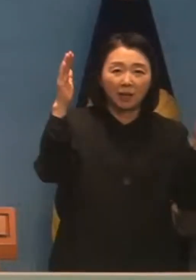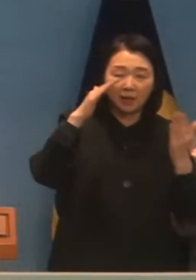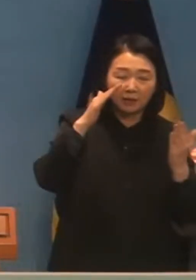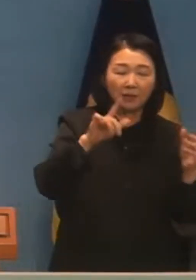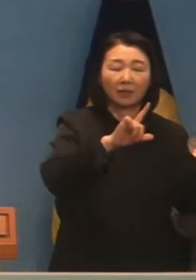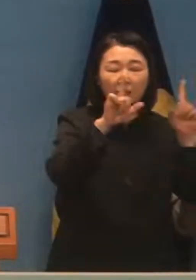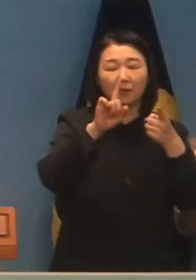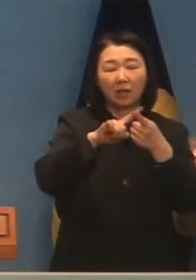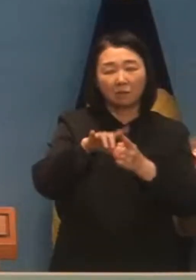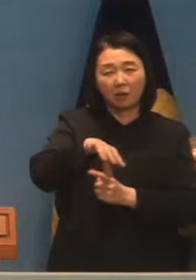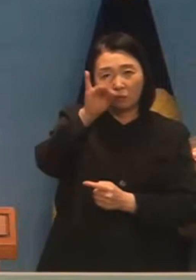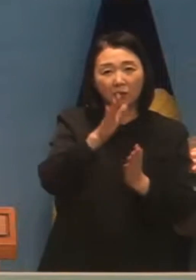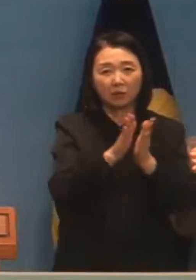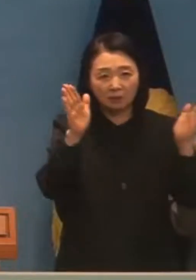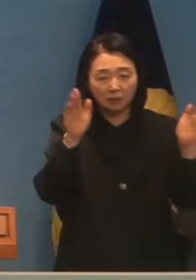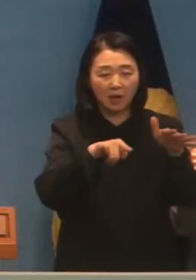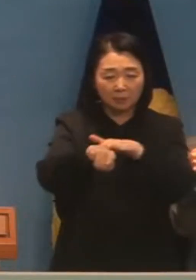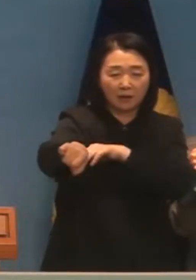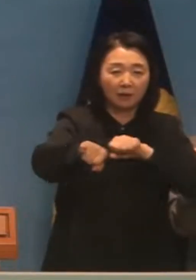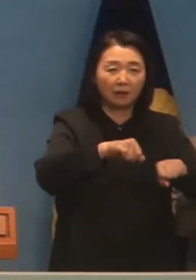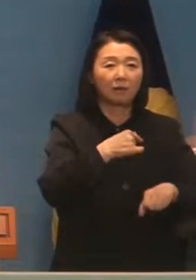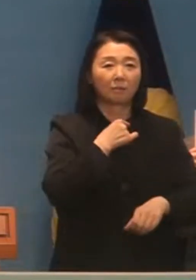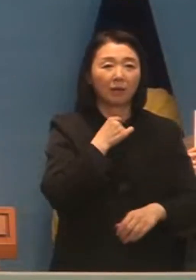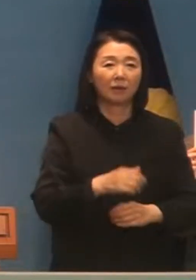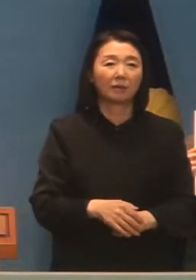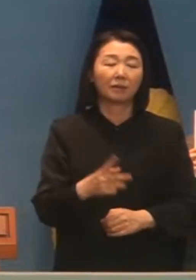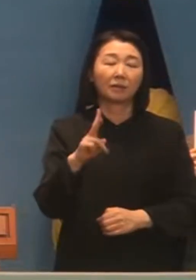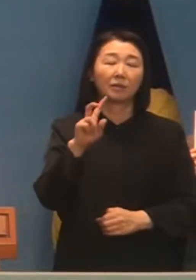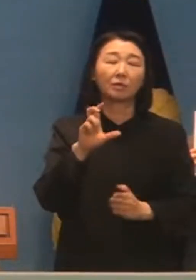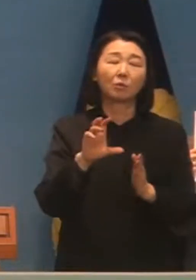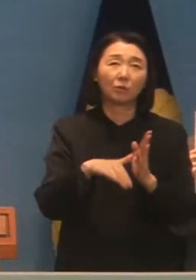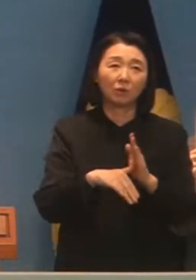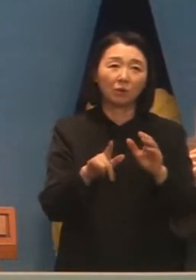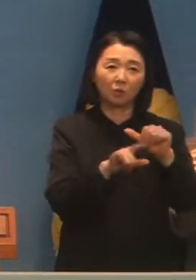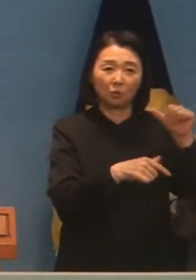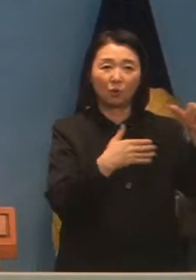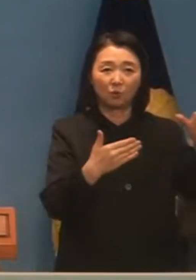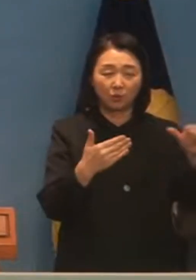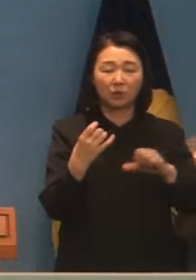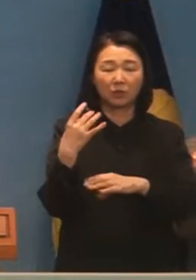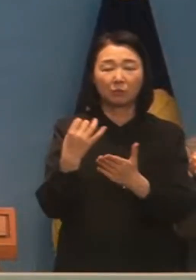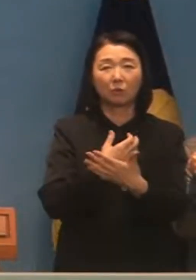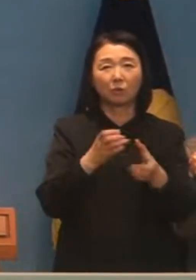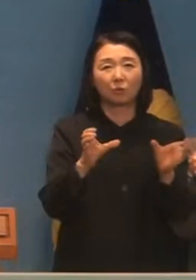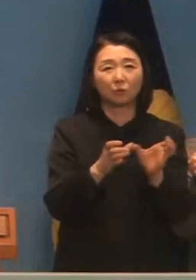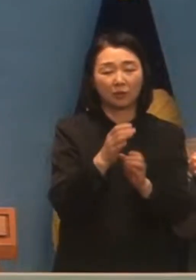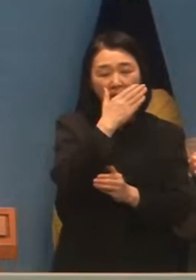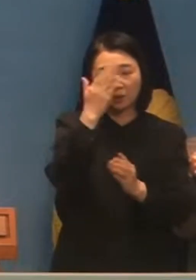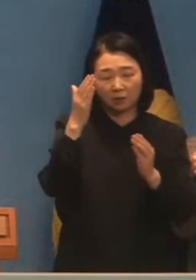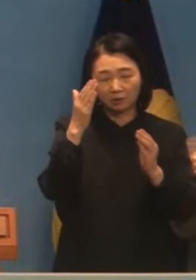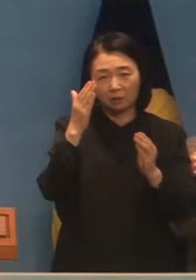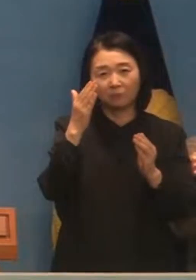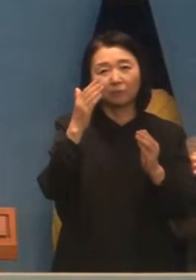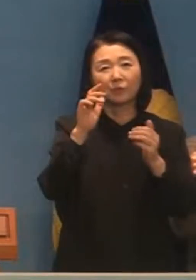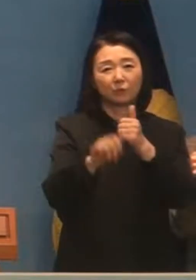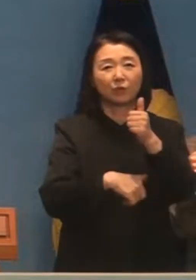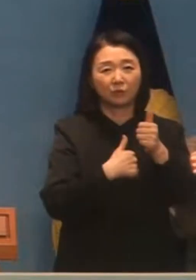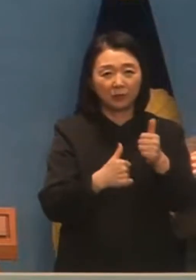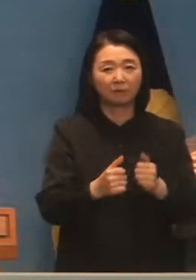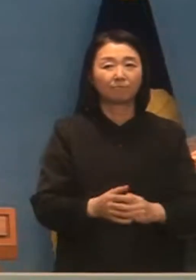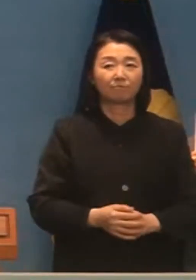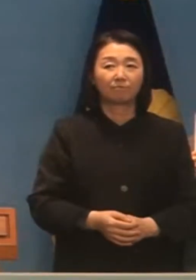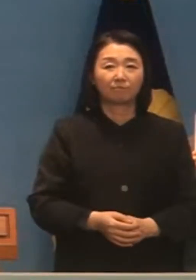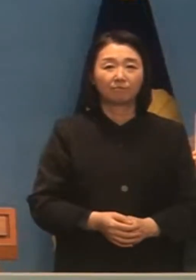수 있도록 앞장서서 걷겠습니다. 2025년 5월 9일 기본소득당 청년대학생위원회.